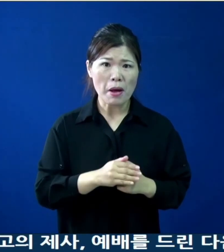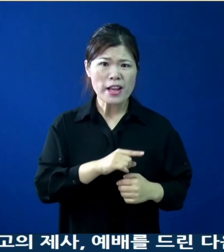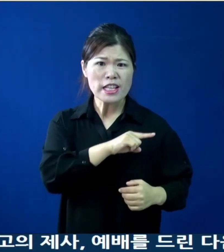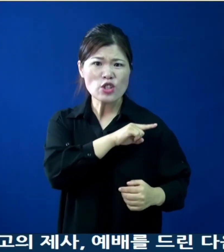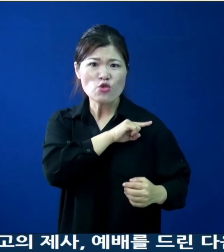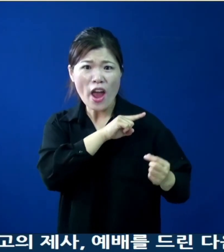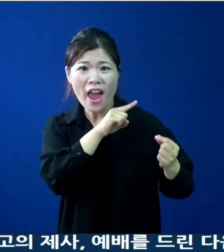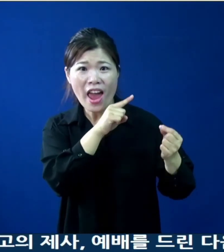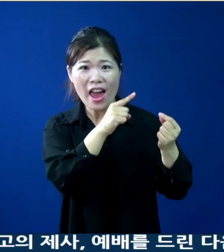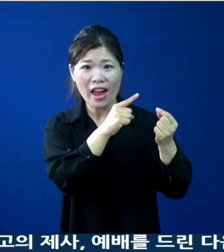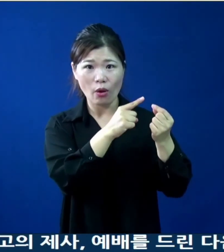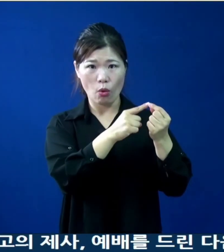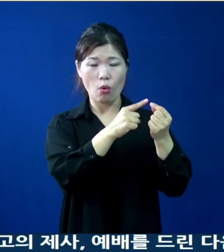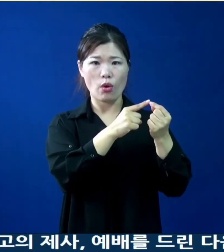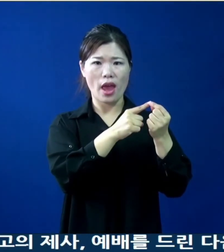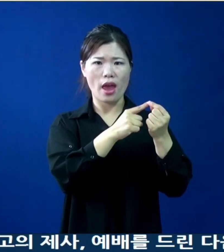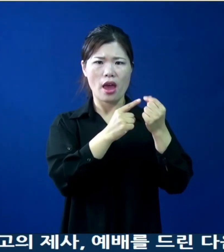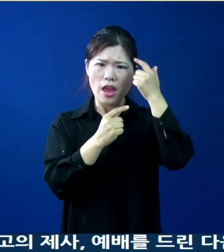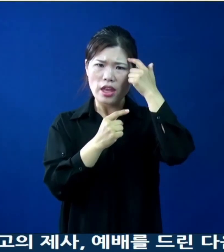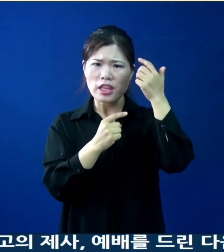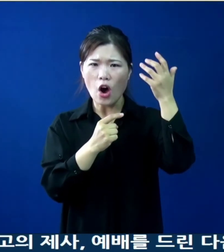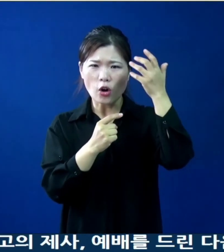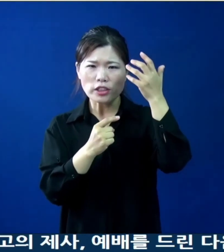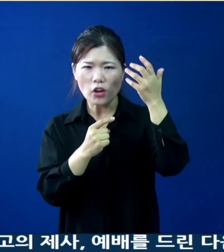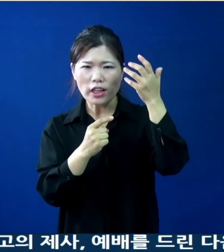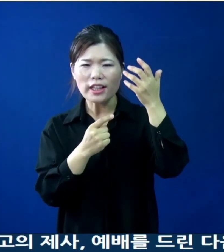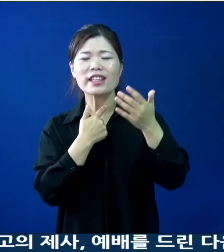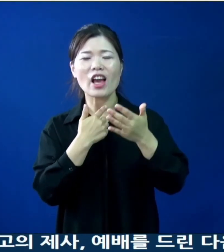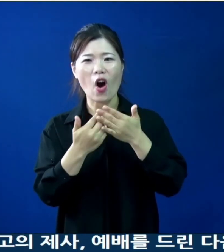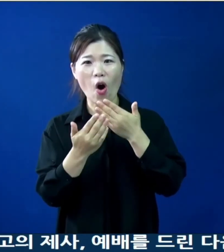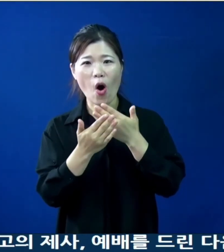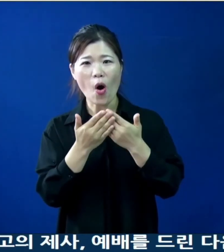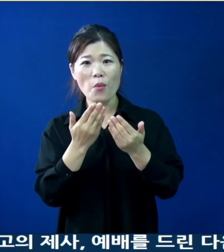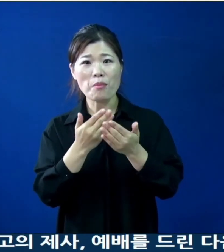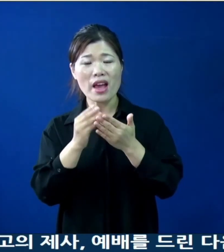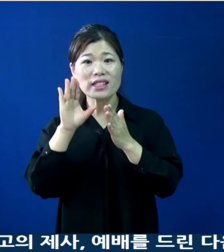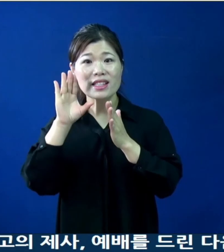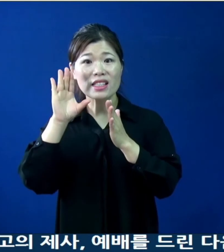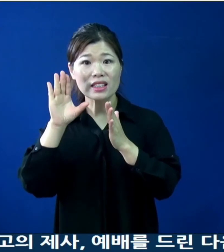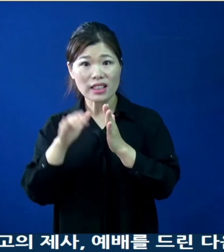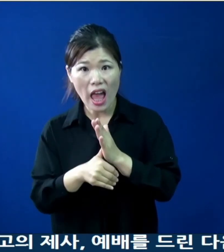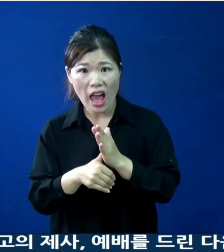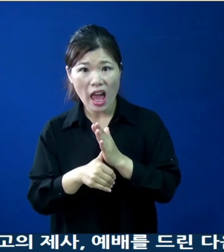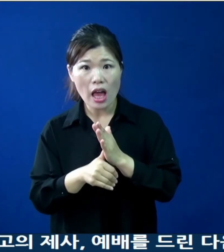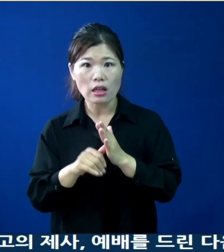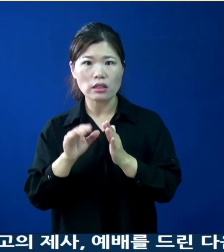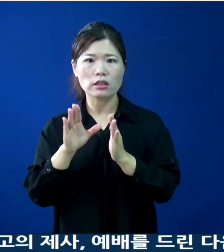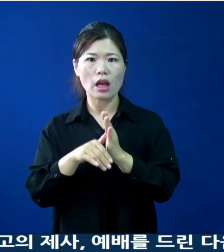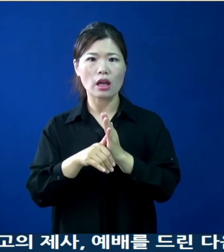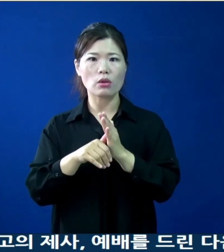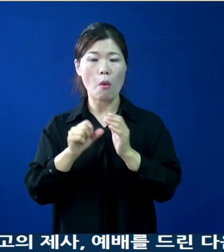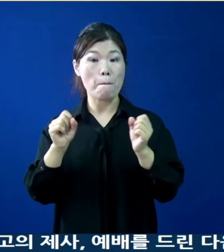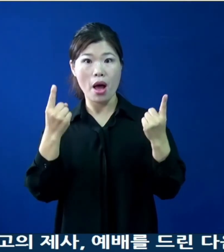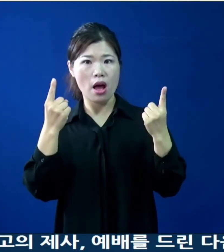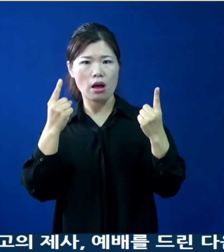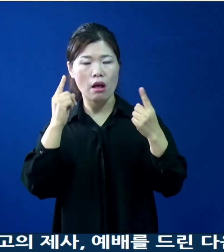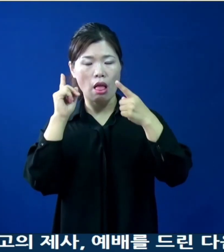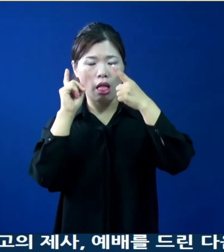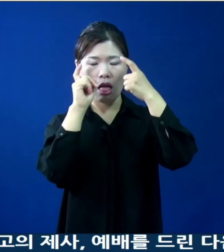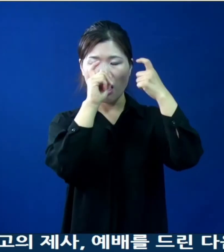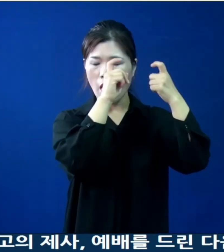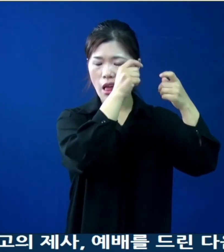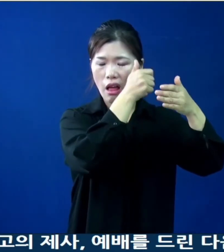최고의 영적인 경험을 했을 때 어쩌면 그때에도 우리는 시험에 빠질 수 있는